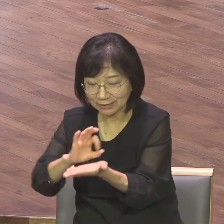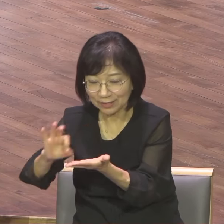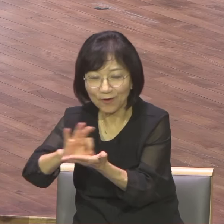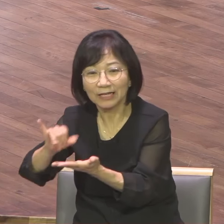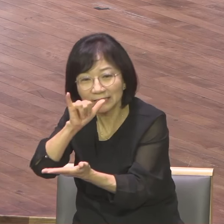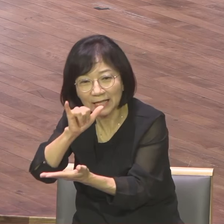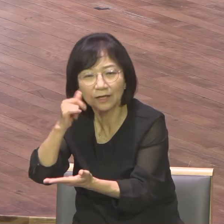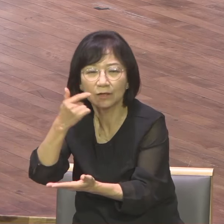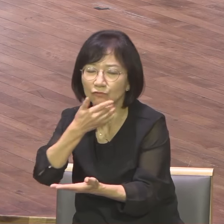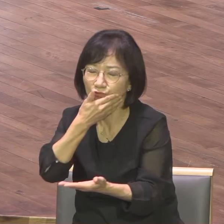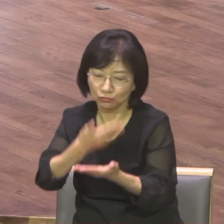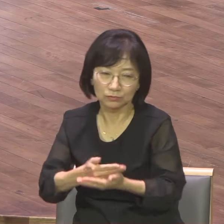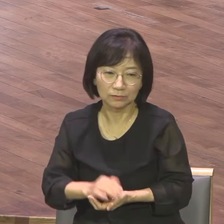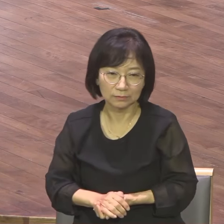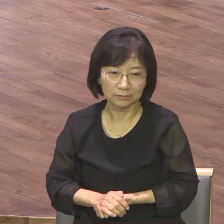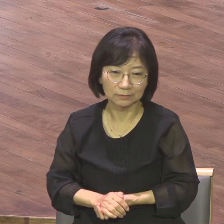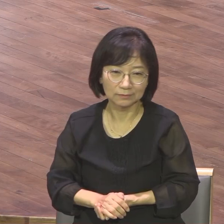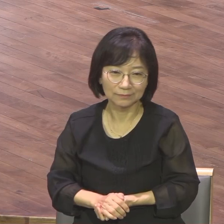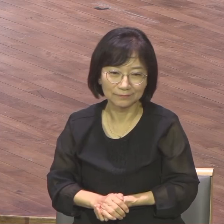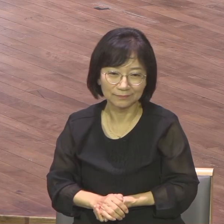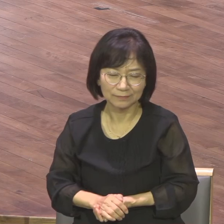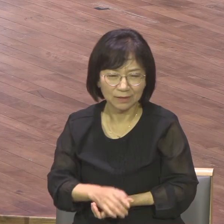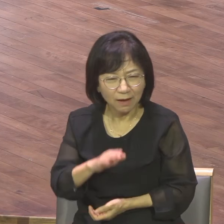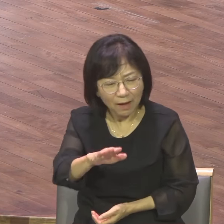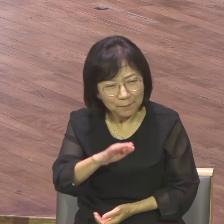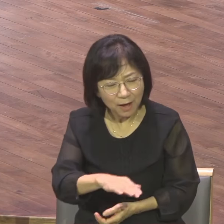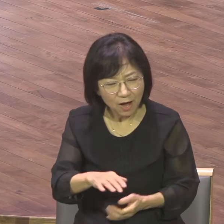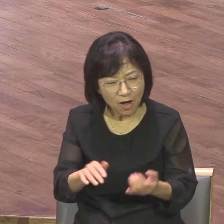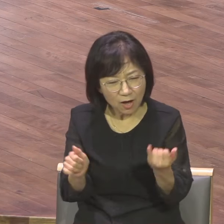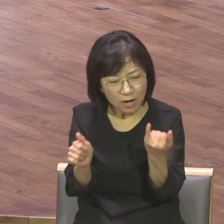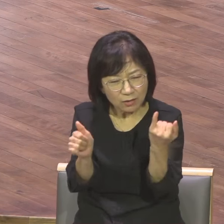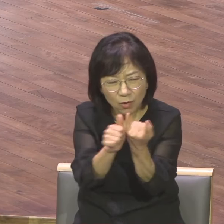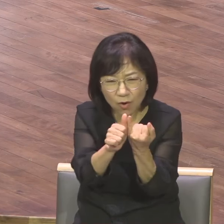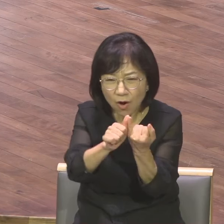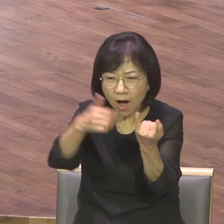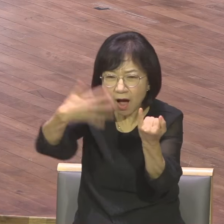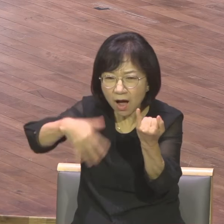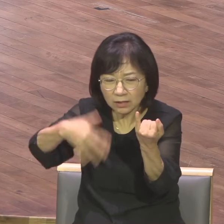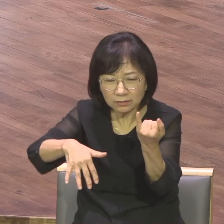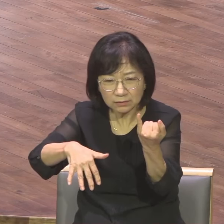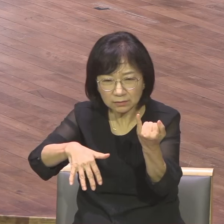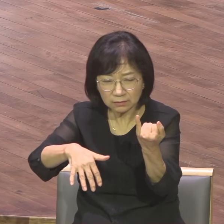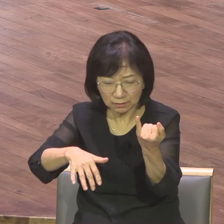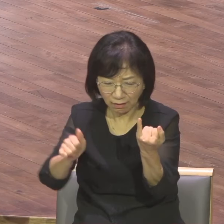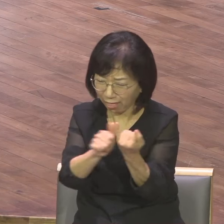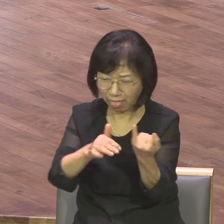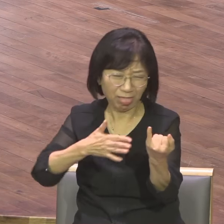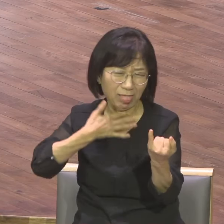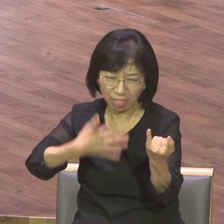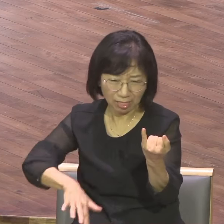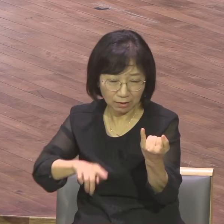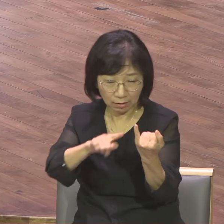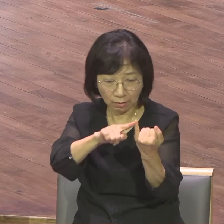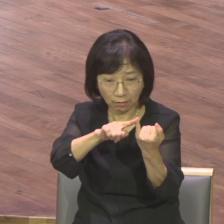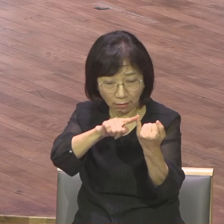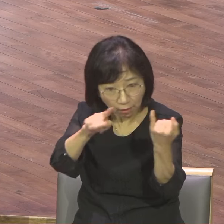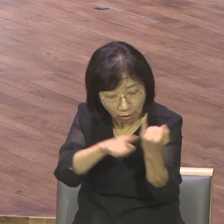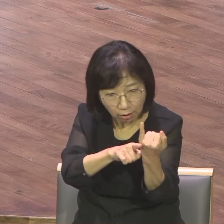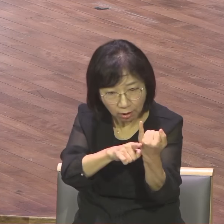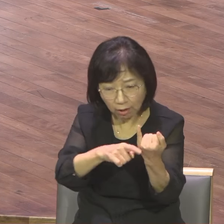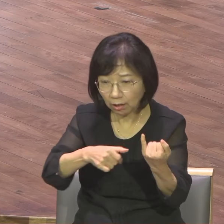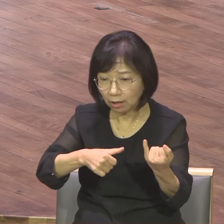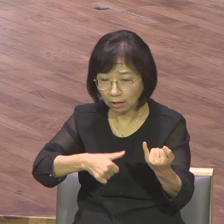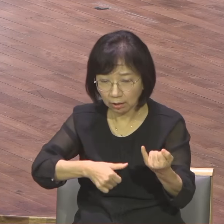사실 처녀가 잉태하여 아들을 낳는다 말 자체가 기적이잖아요. 어떻게 처녀가 아들을 낳아요? 자연 질서로는